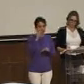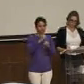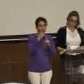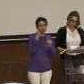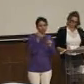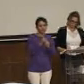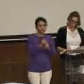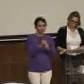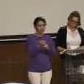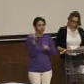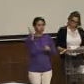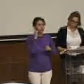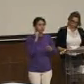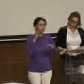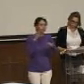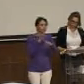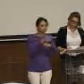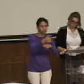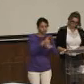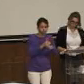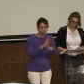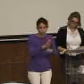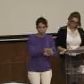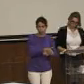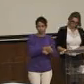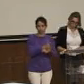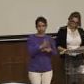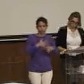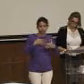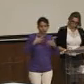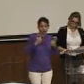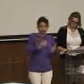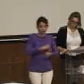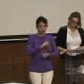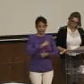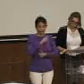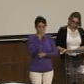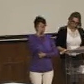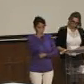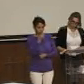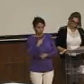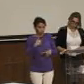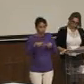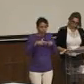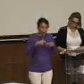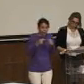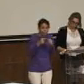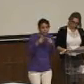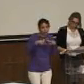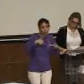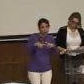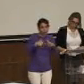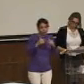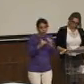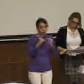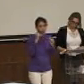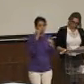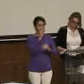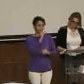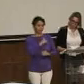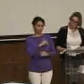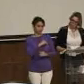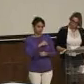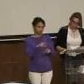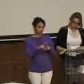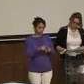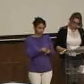sociedade, proporcionar a elas condições de melhorar a sua vida através do trabalho ou do aumento de renda.